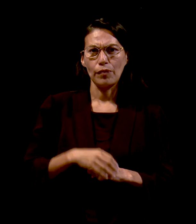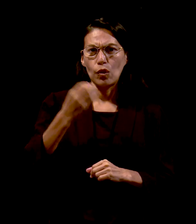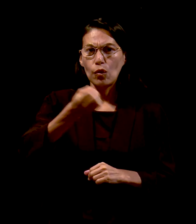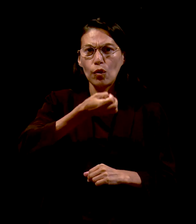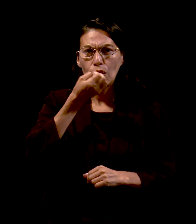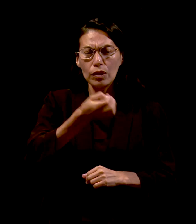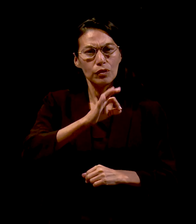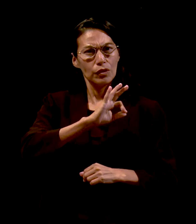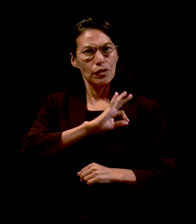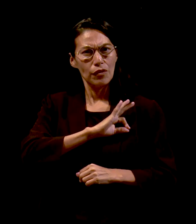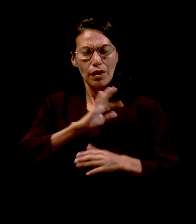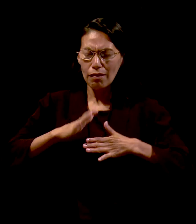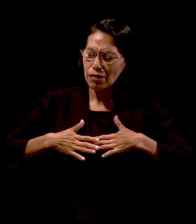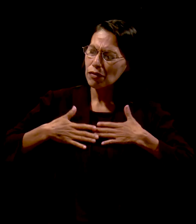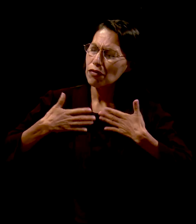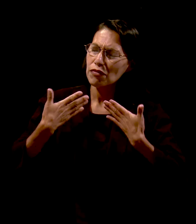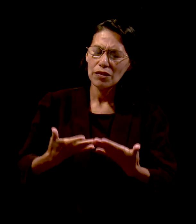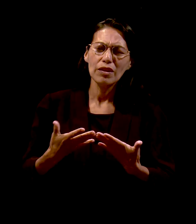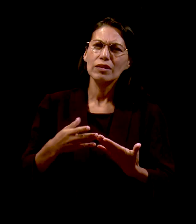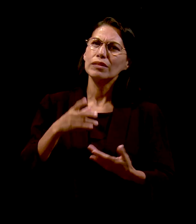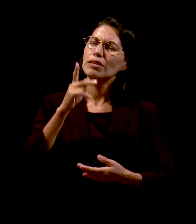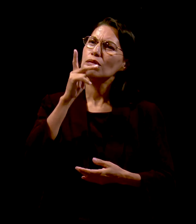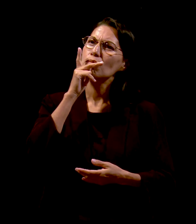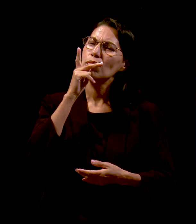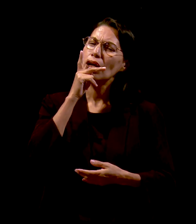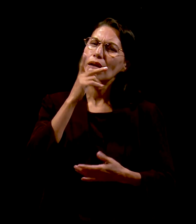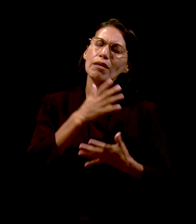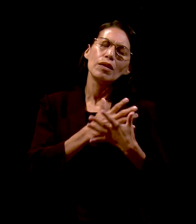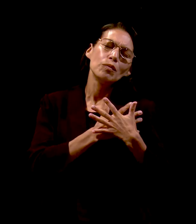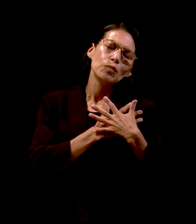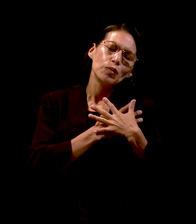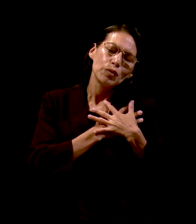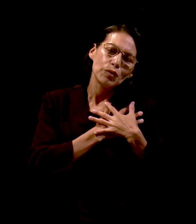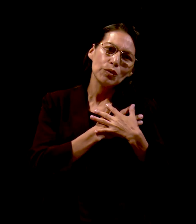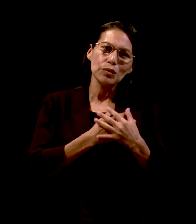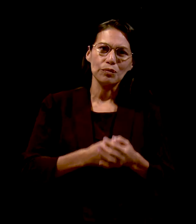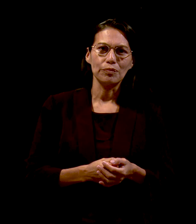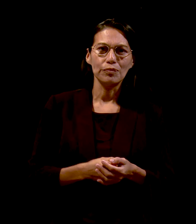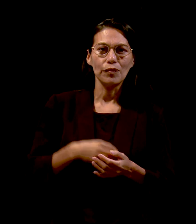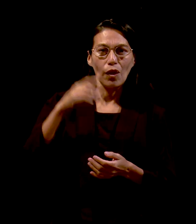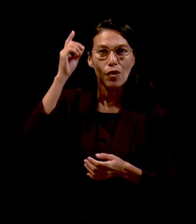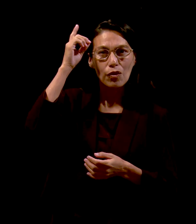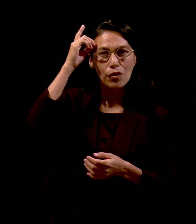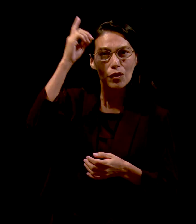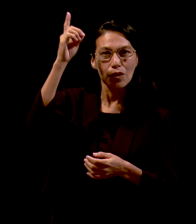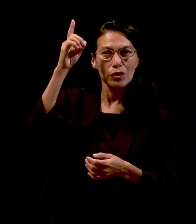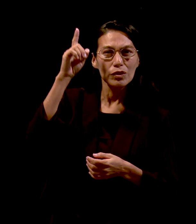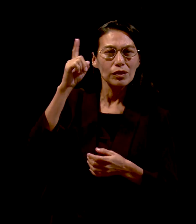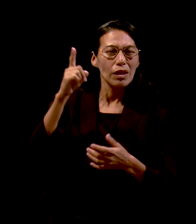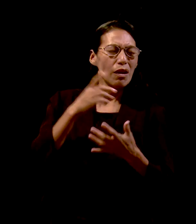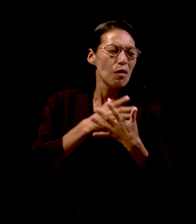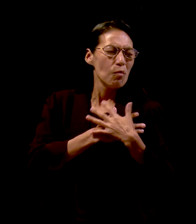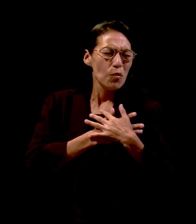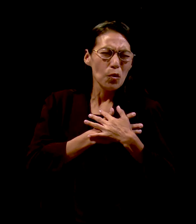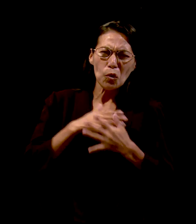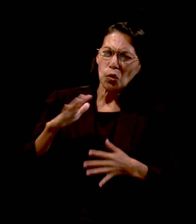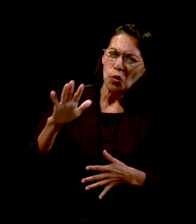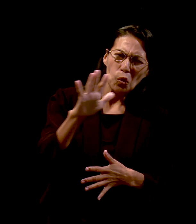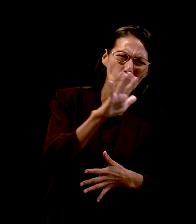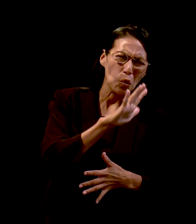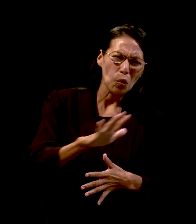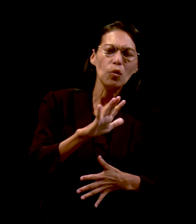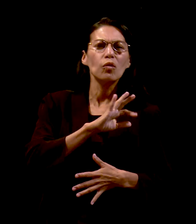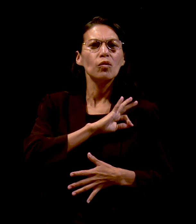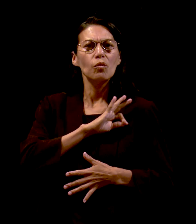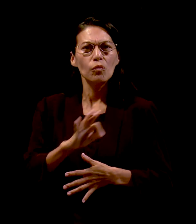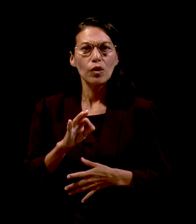de fe de confianza en tu padre amoroso el dios de amor es el